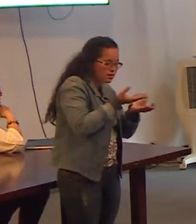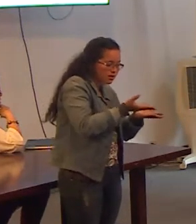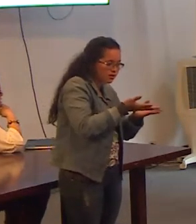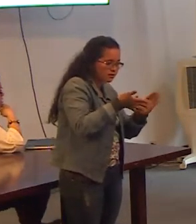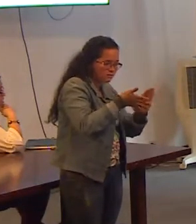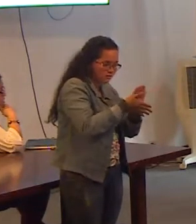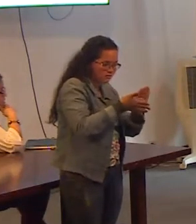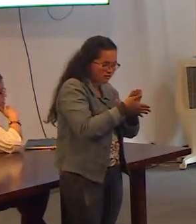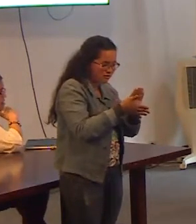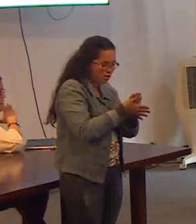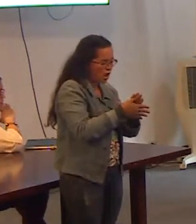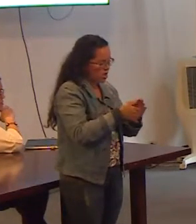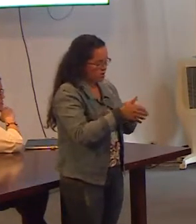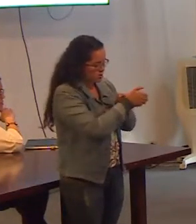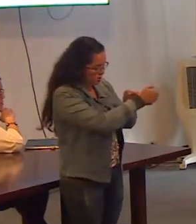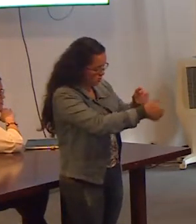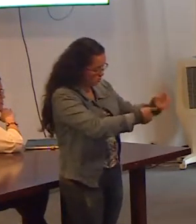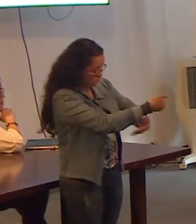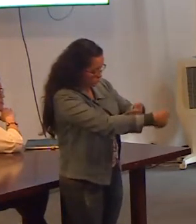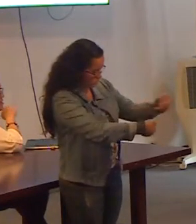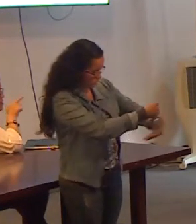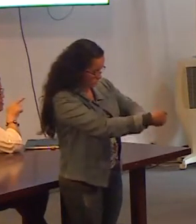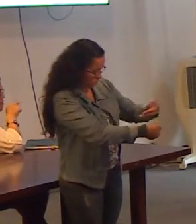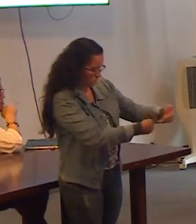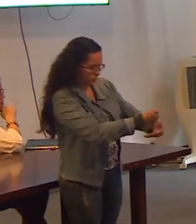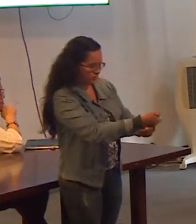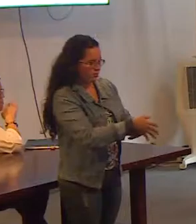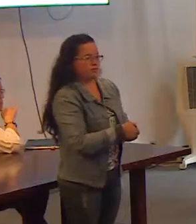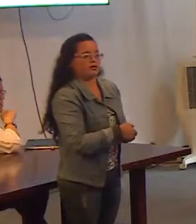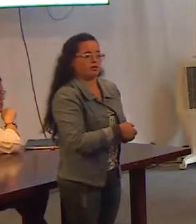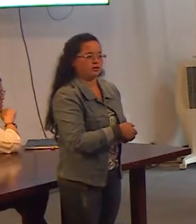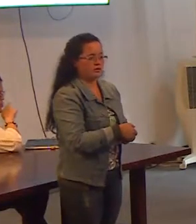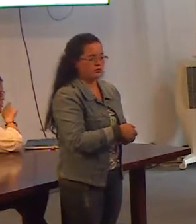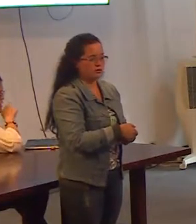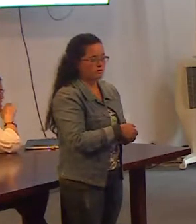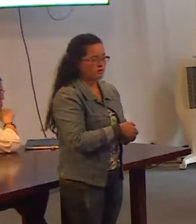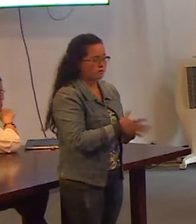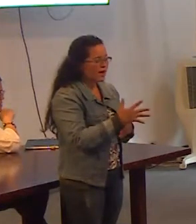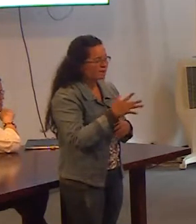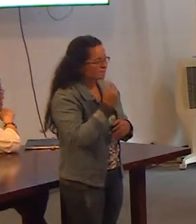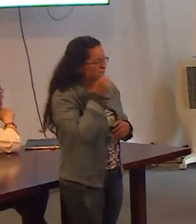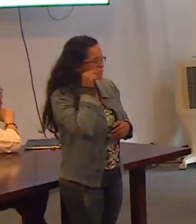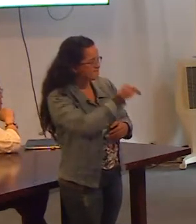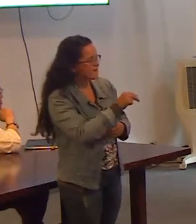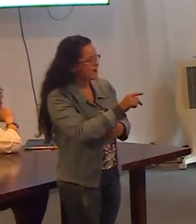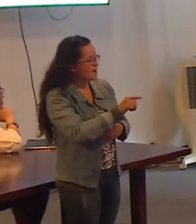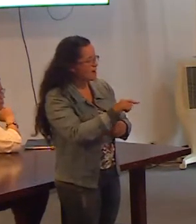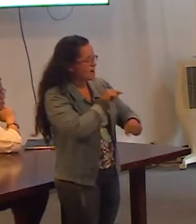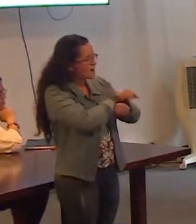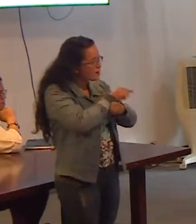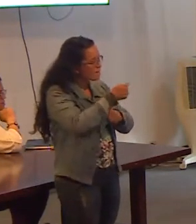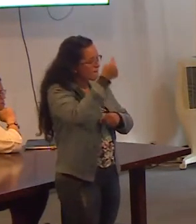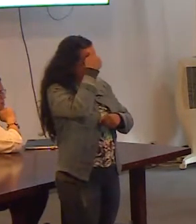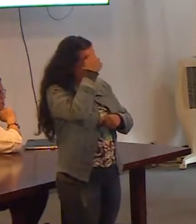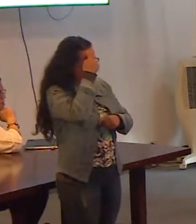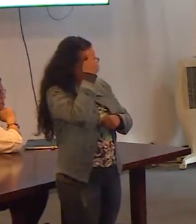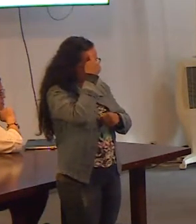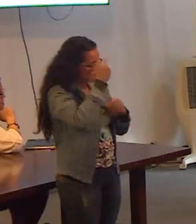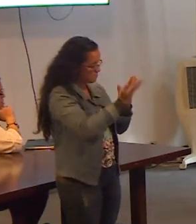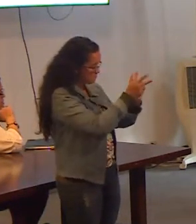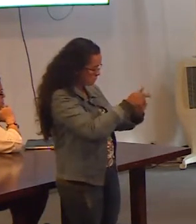y guía estos procesos como haciendo una mirada crítica, un pensamiento crítico en sus